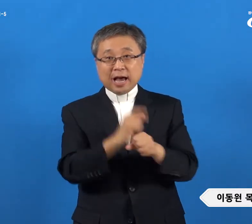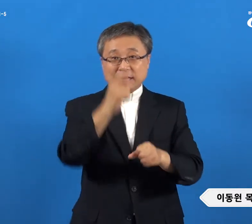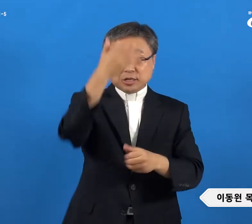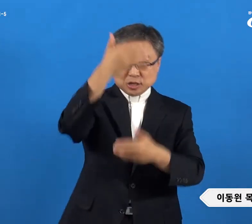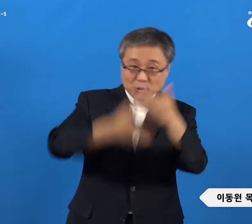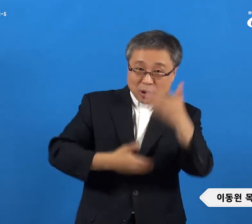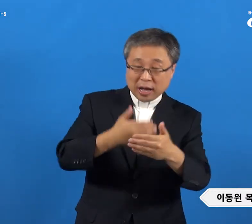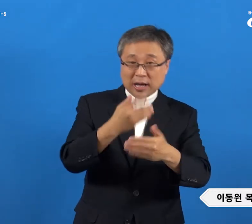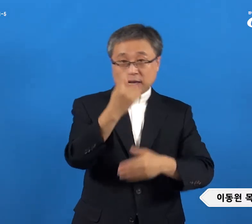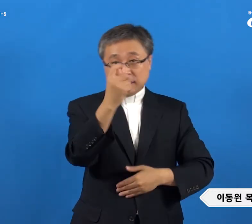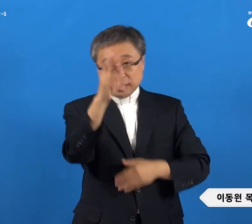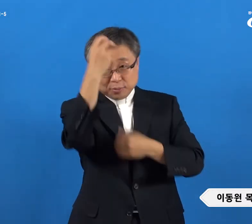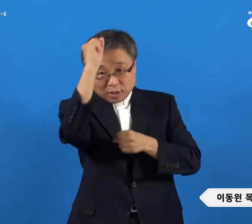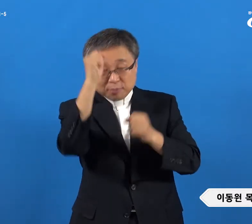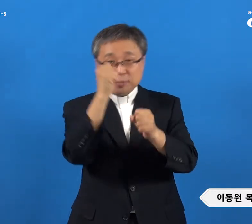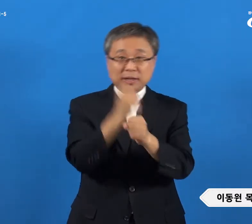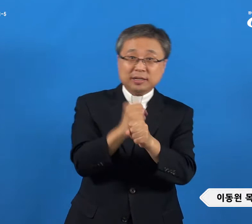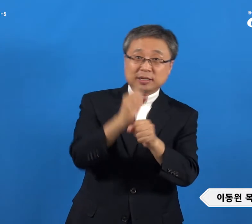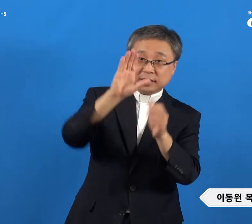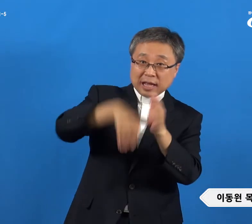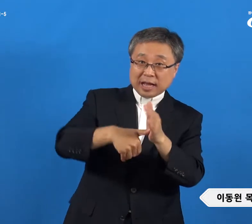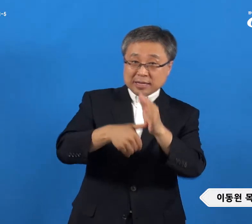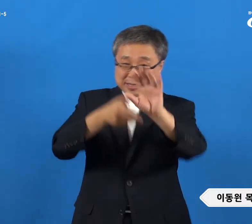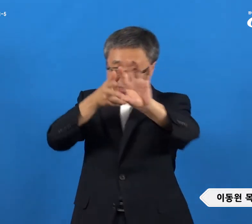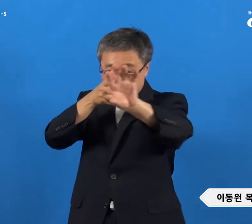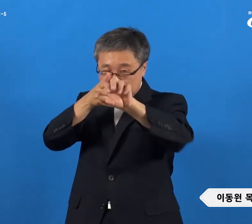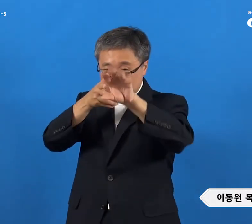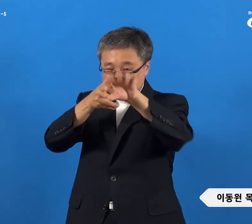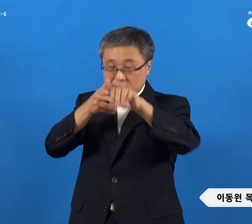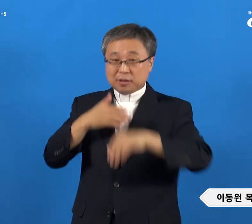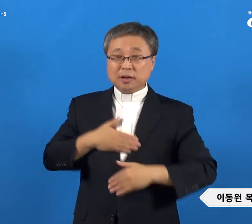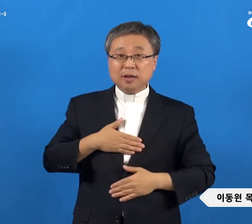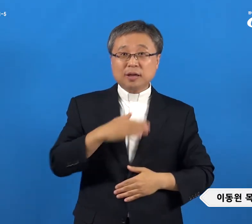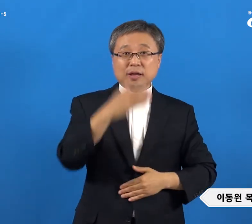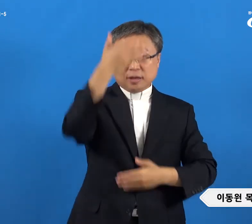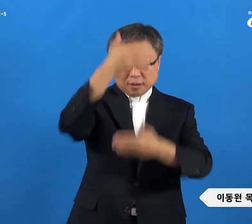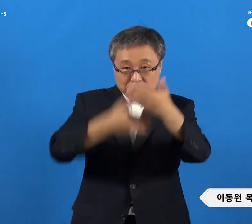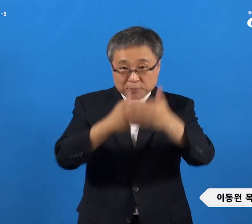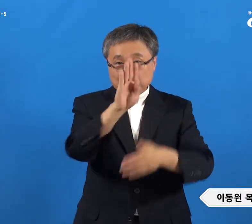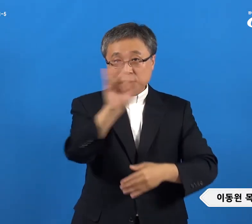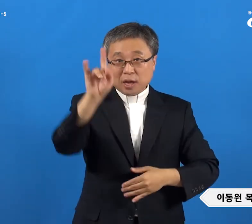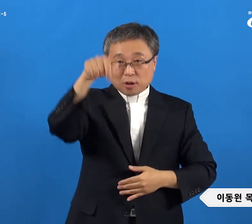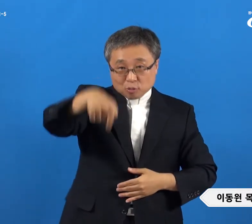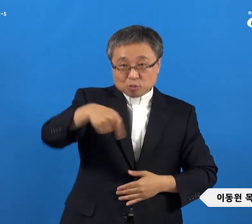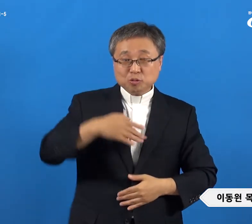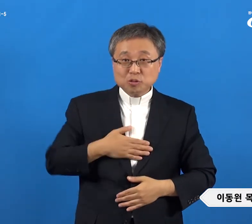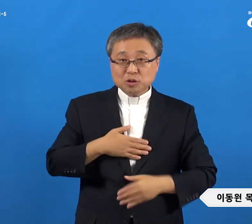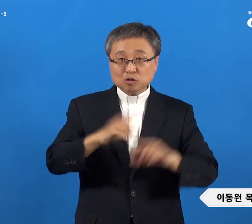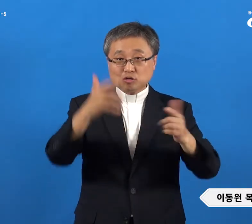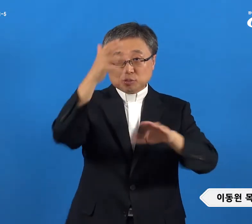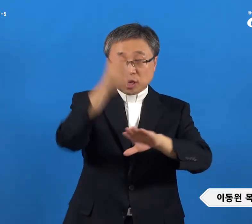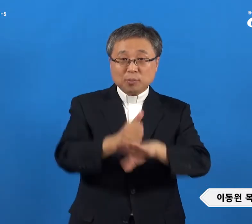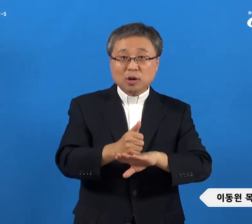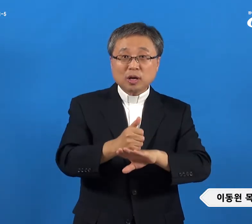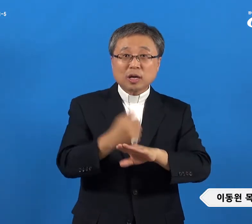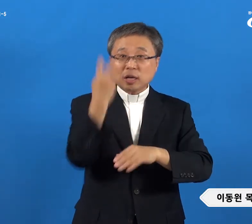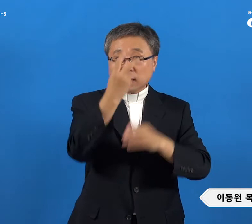드라마를 만들 때, 한 장면을 찍을 때, 자, 배우들이 준비가 다 되면 감독이 뭐라고 외칩니까?